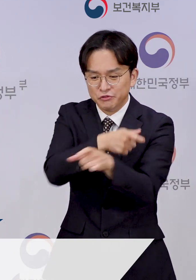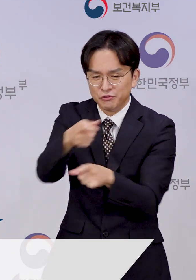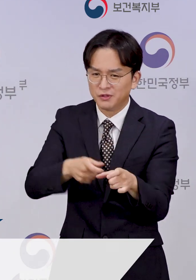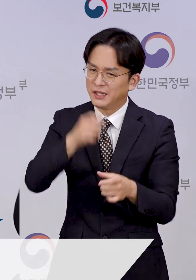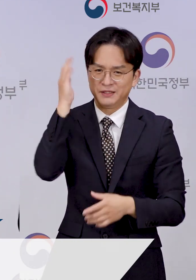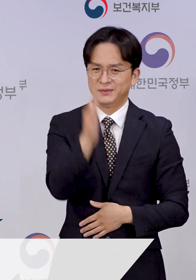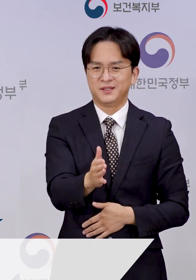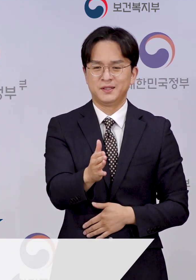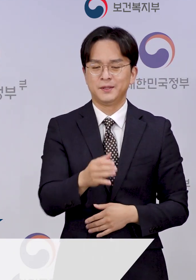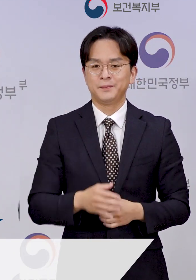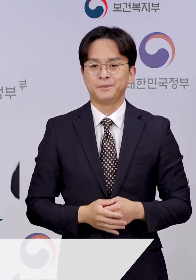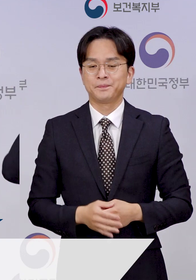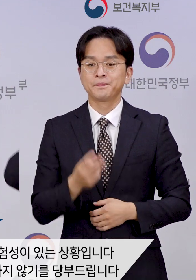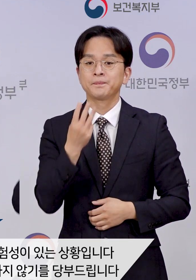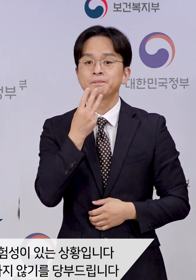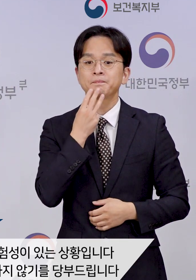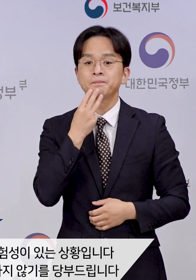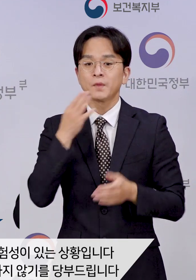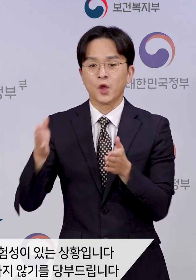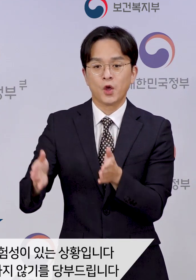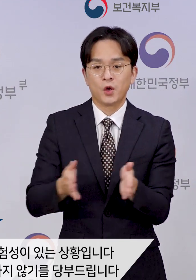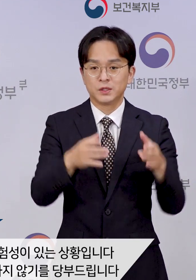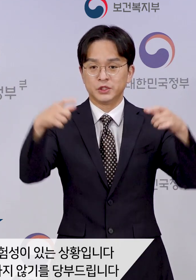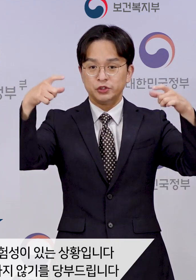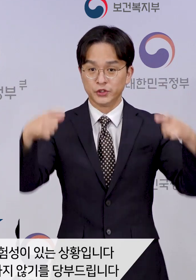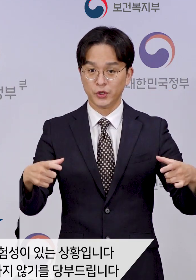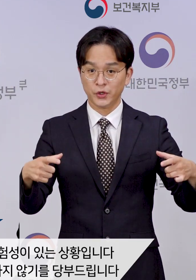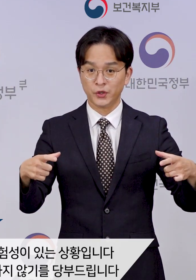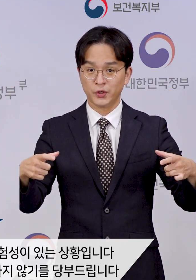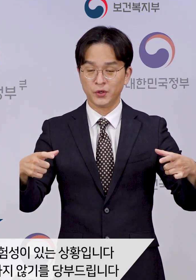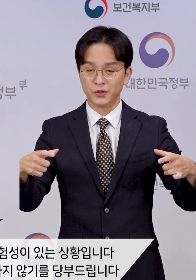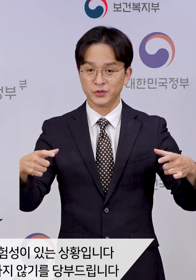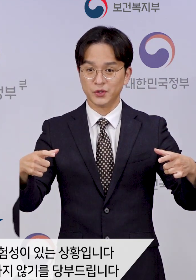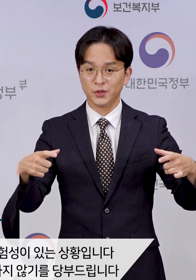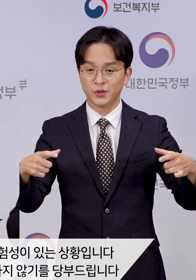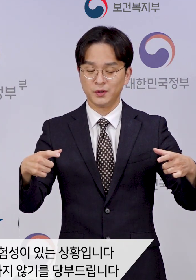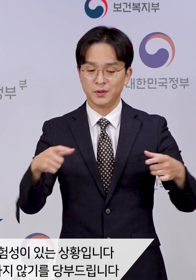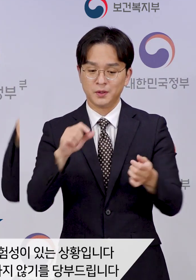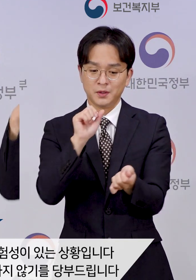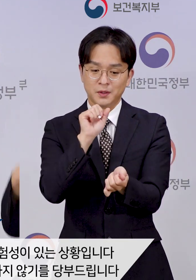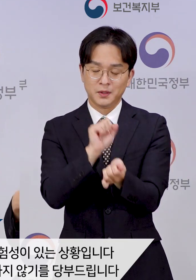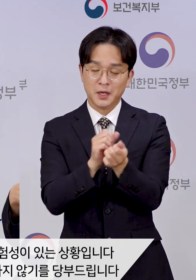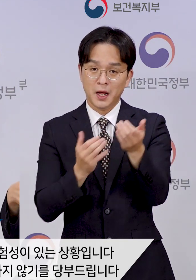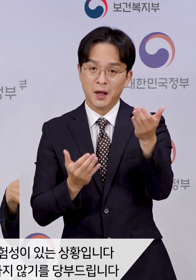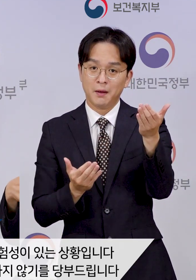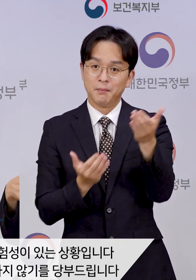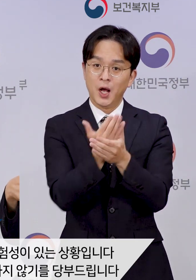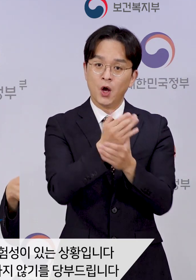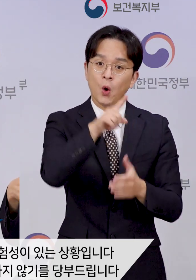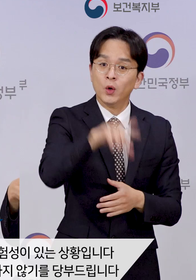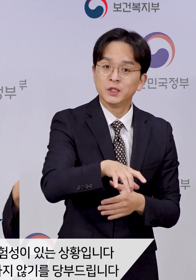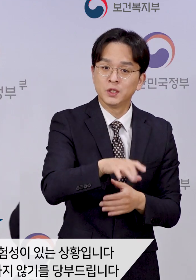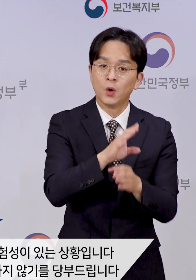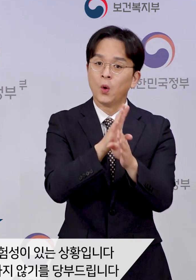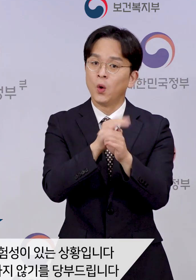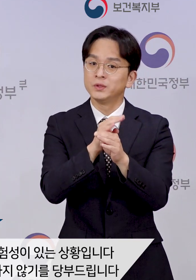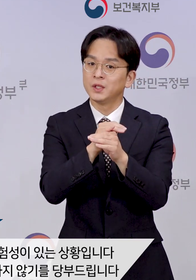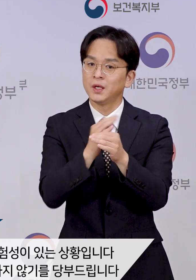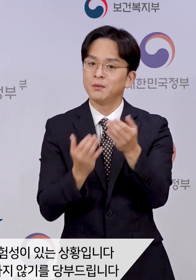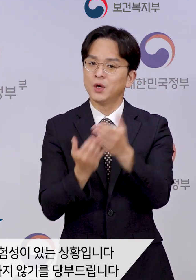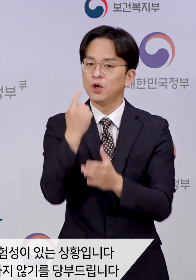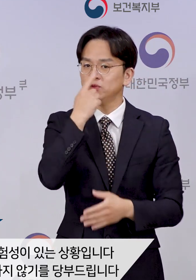등은 취소해 주십시오. 서울과 경기의 경우 언제 어디서든 코로나19가 감염될 위험성이